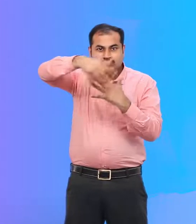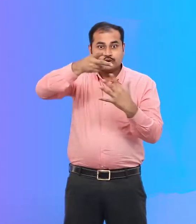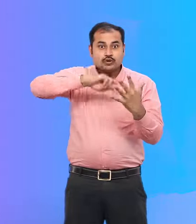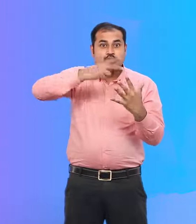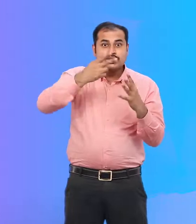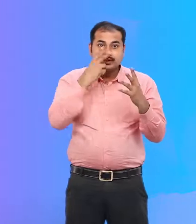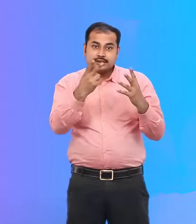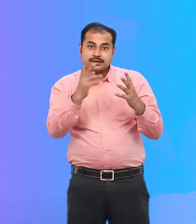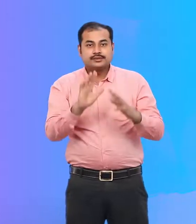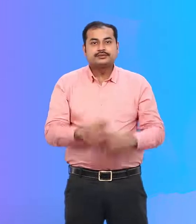झाल